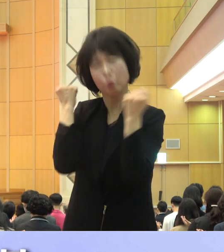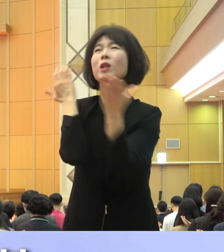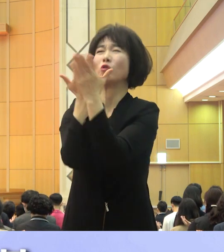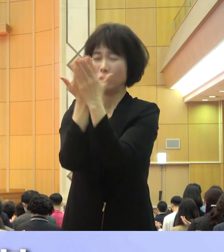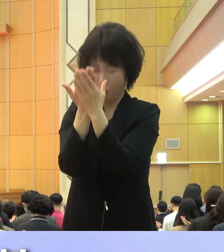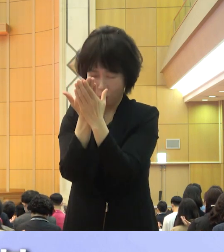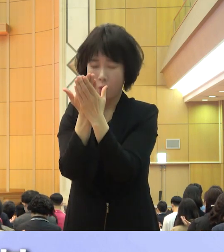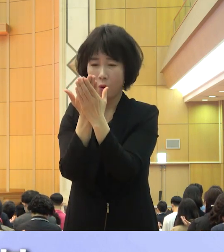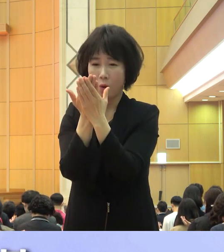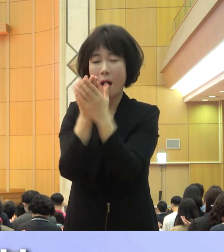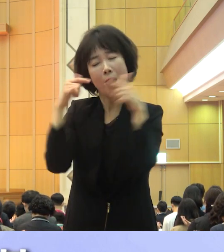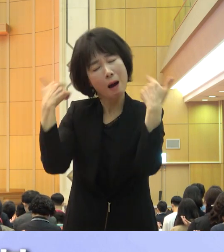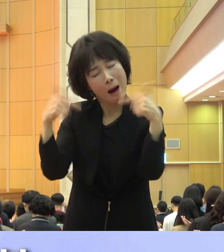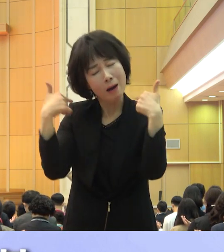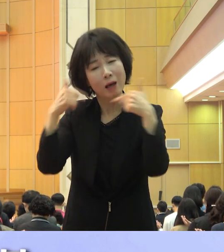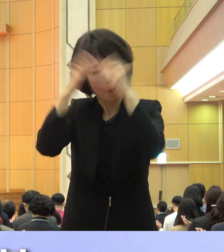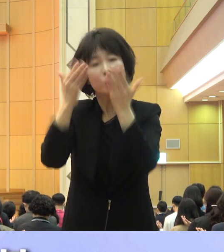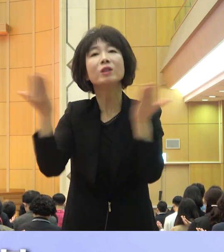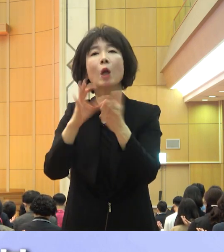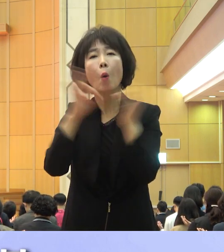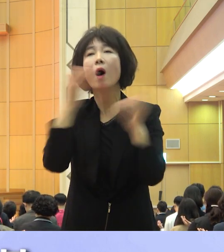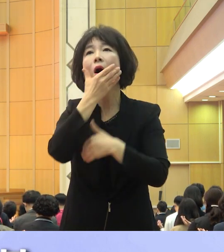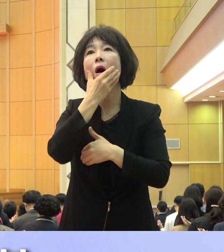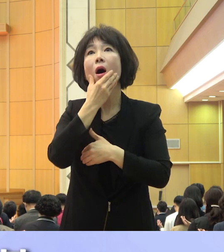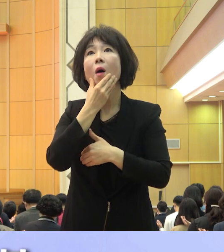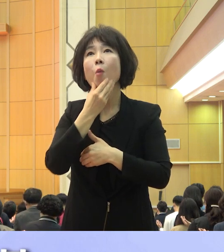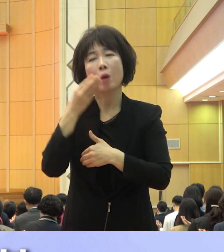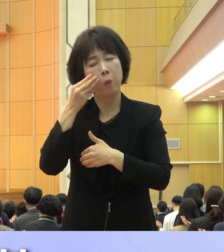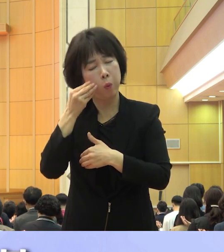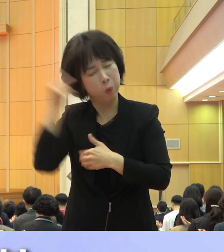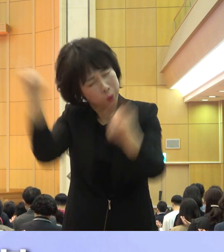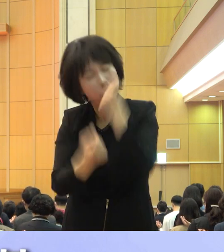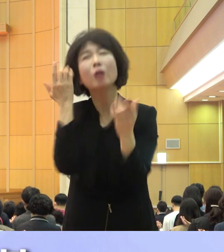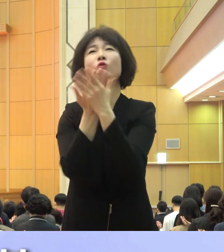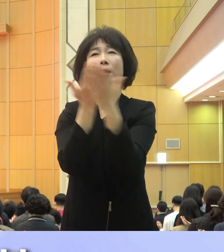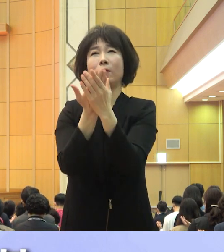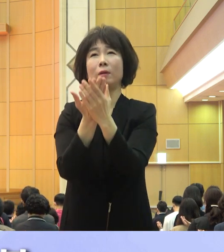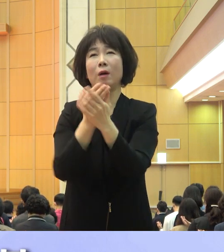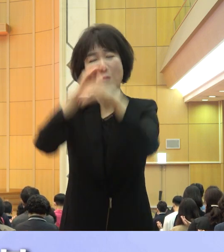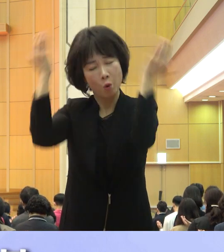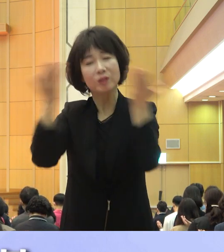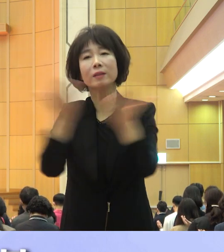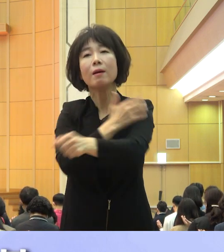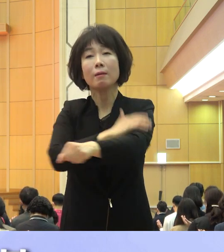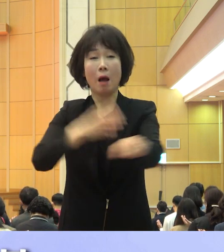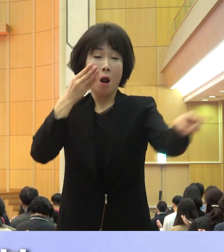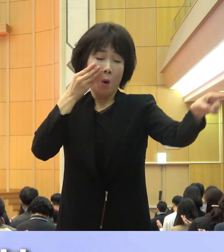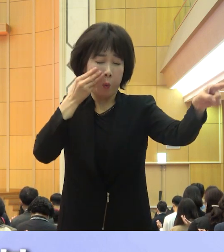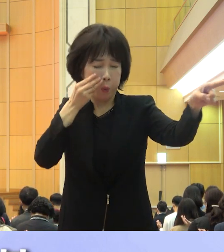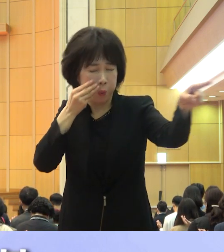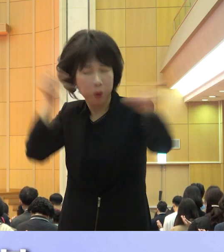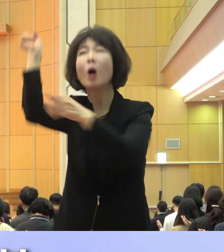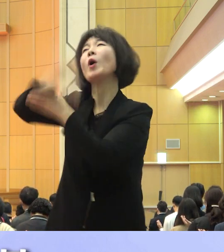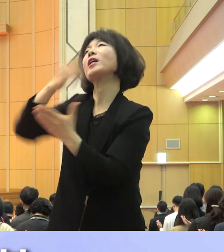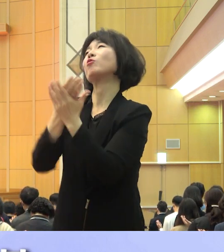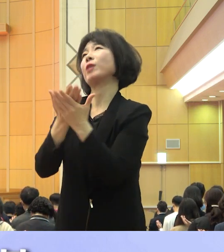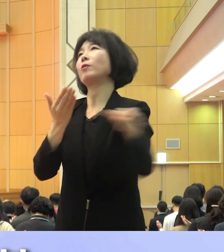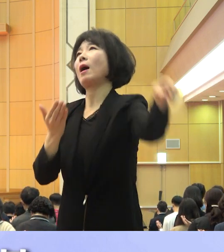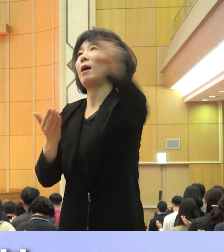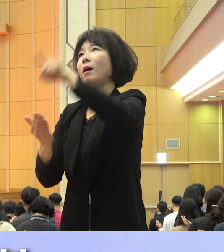하시고, 나가든 들어가든 복이 따라오게 하시고, 무엇을 하든지 형통케